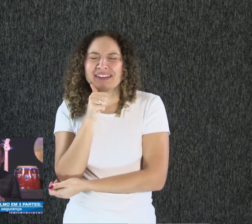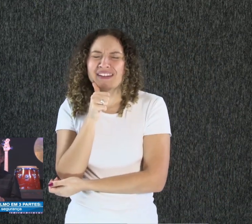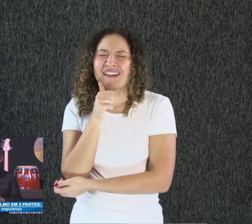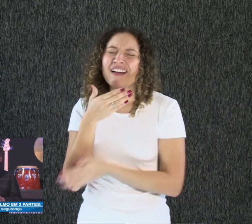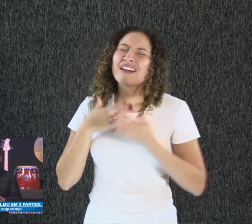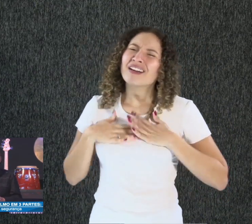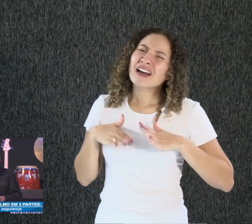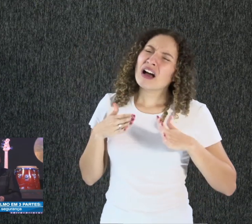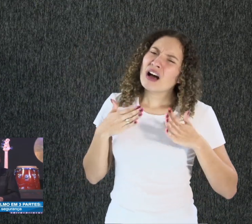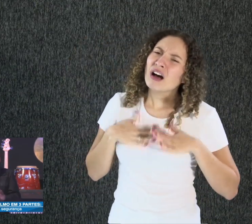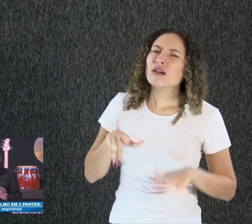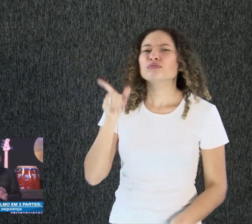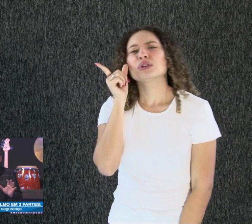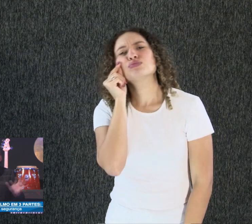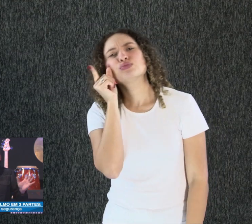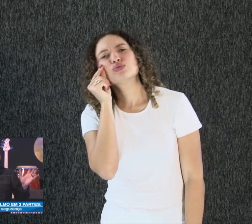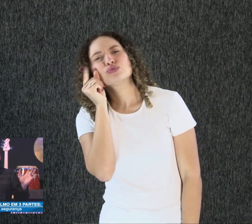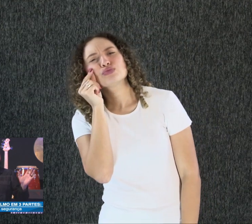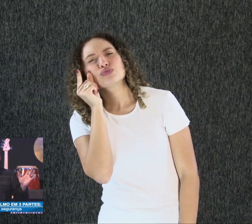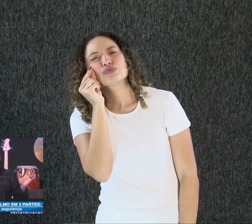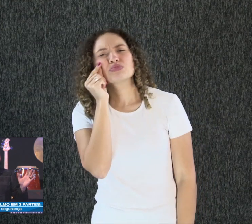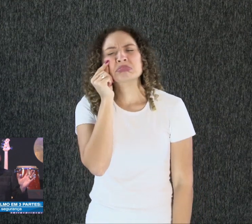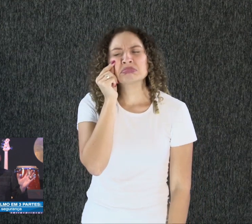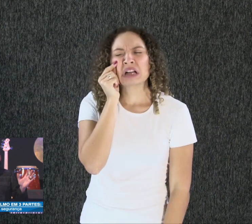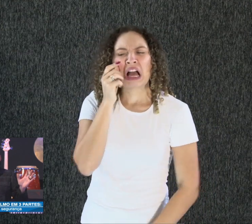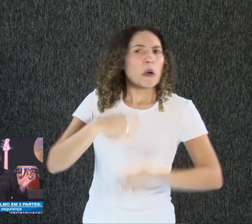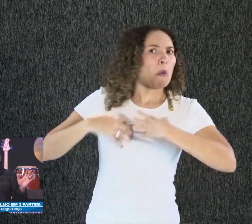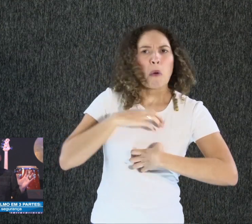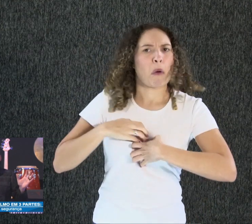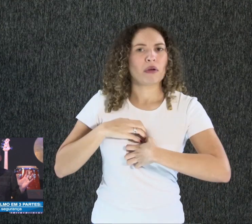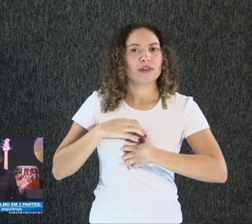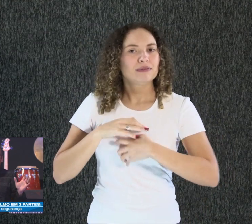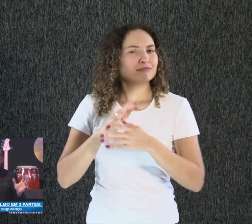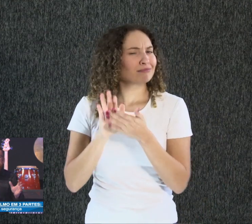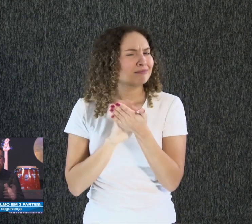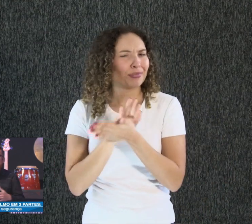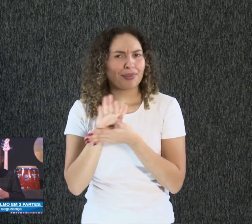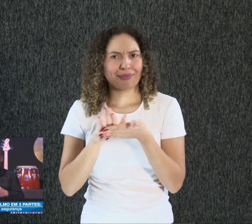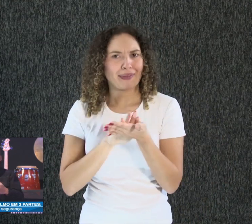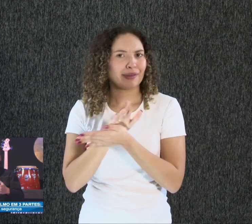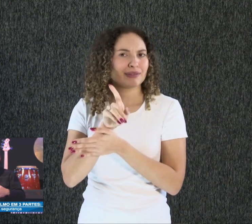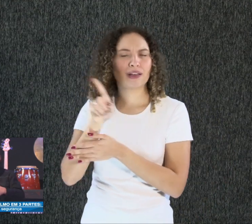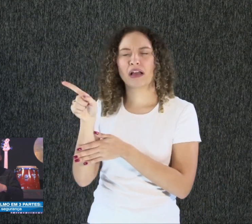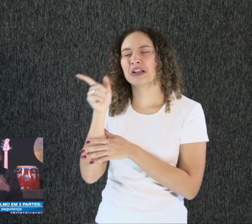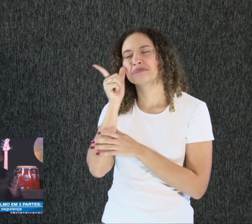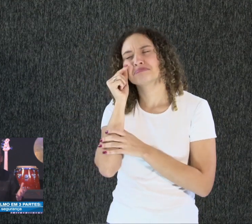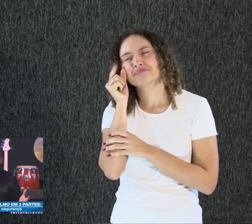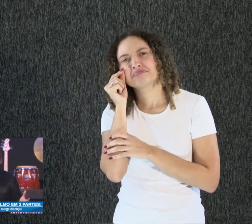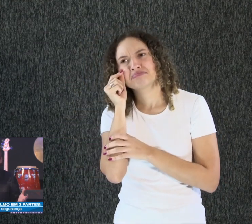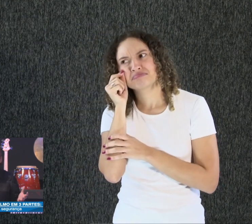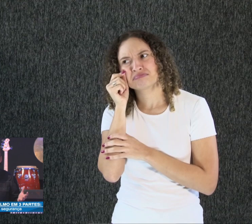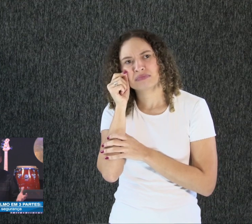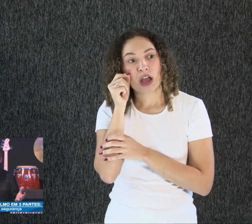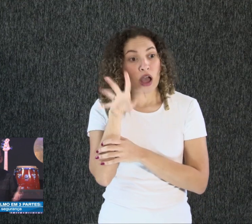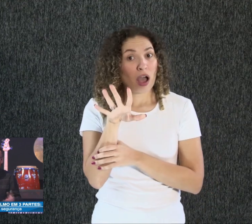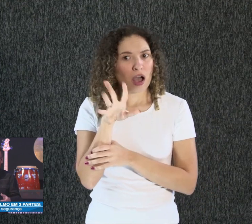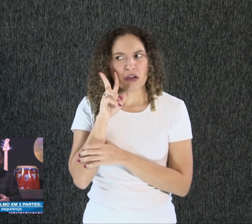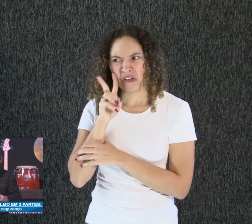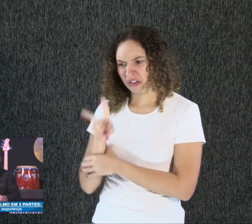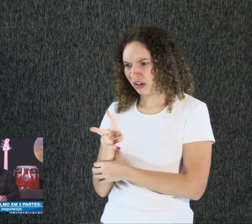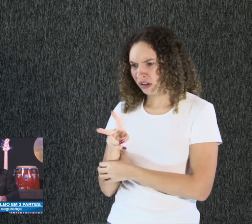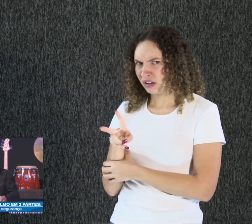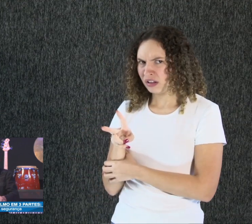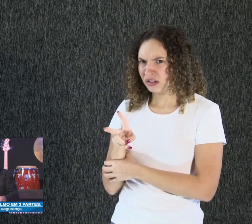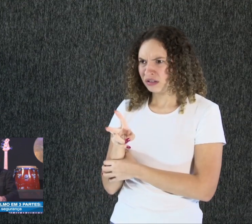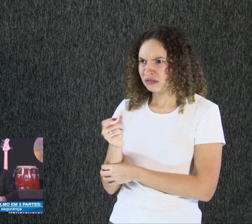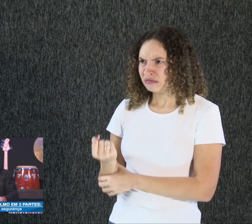no camarote uma menina que estava tranquila. Ela não estava abalada com aquilo que estava acontecendo. E ele, assim,